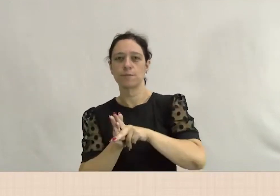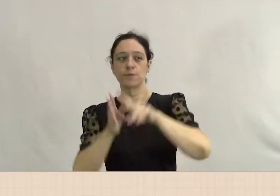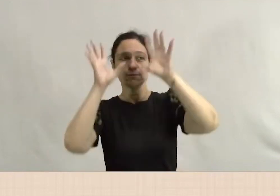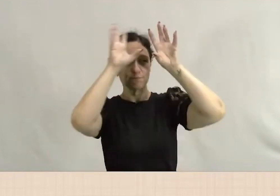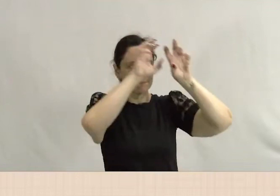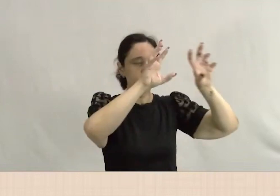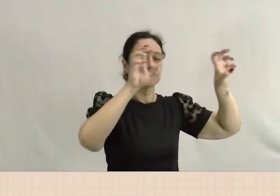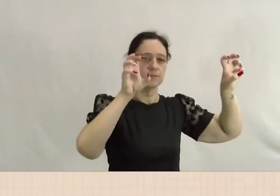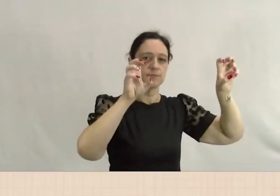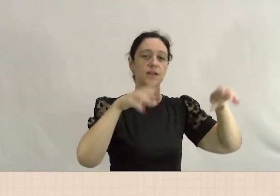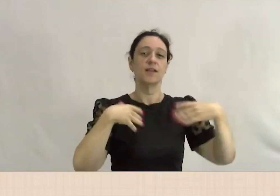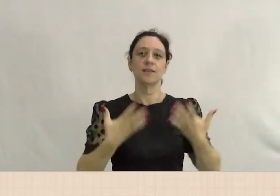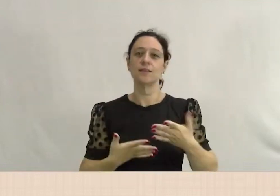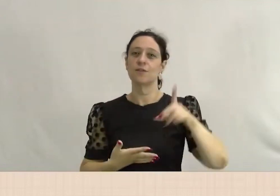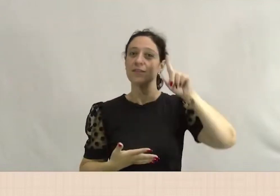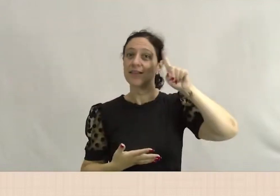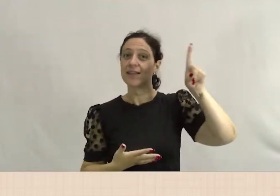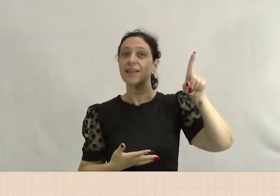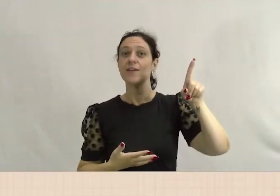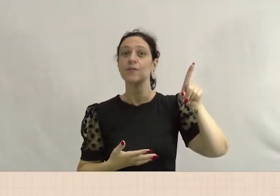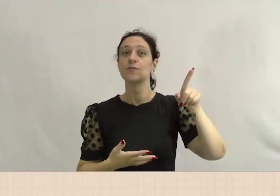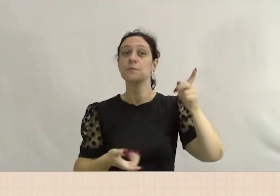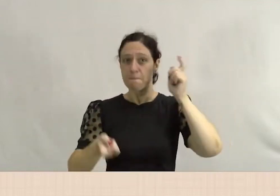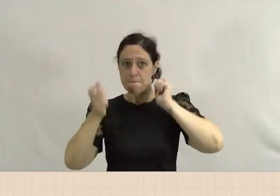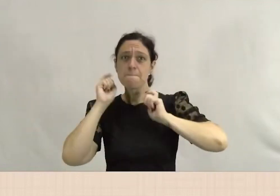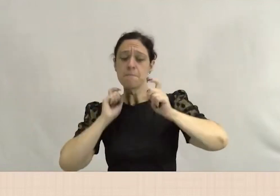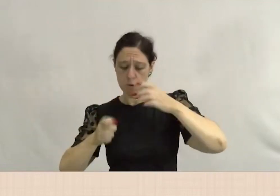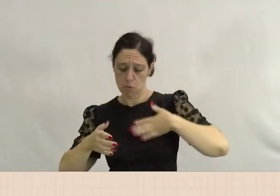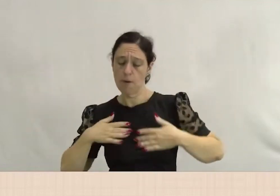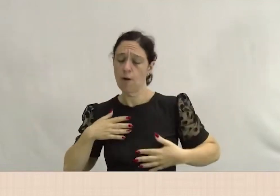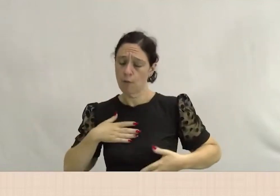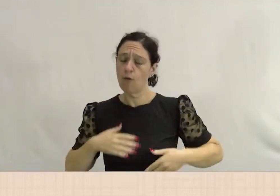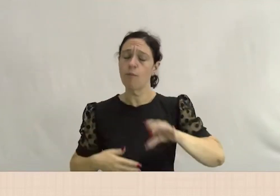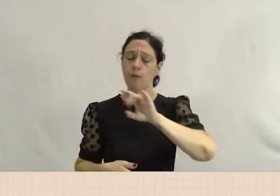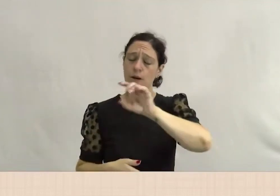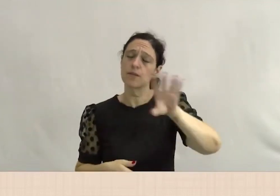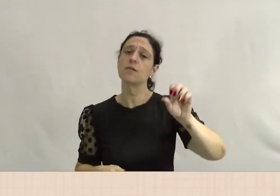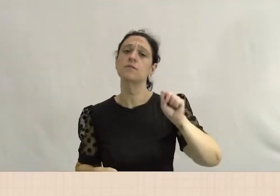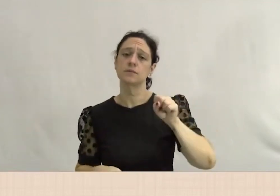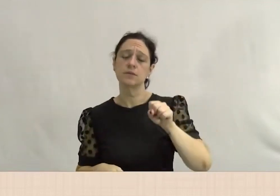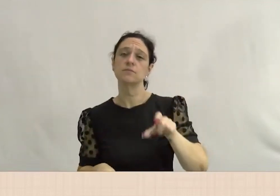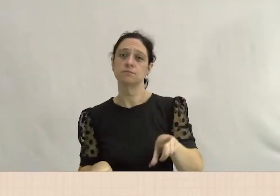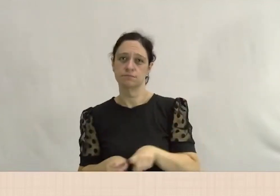Por isso Deus se preocupa com a manutenção do corpo, sabia?